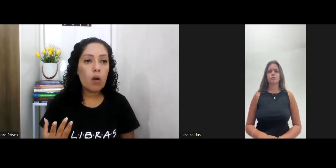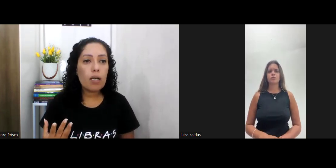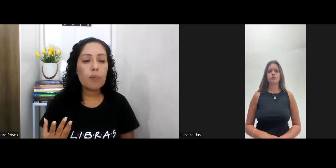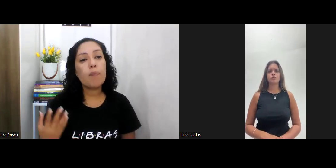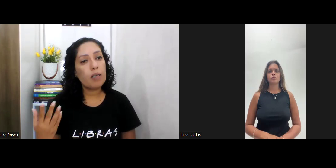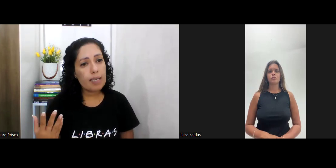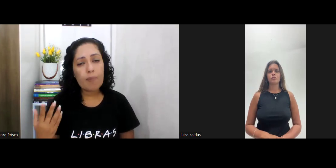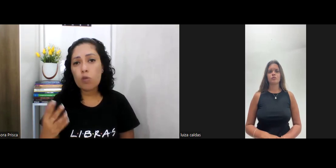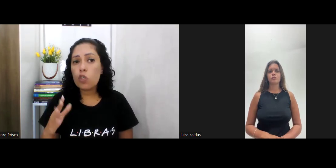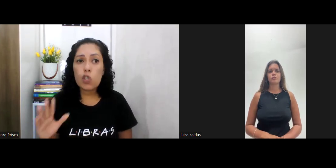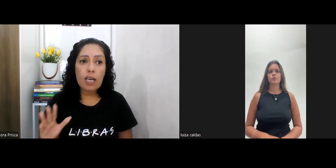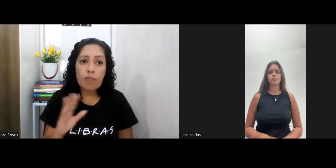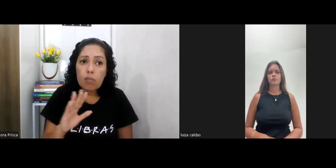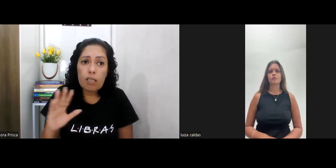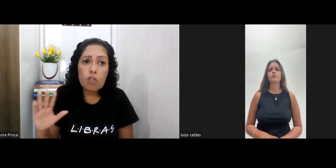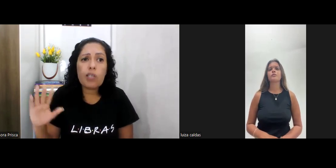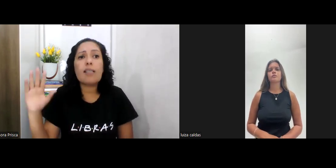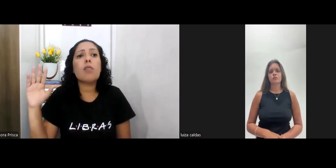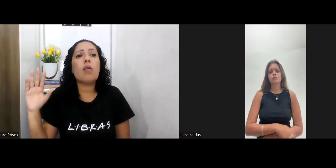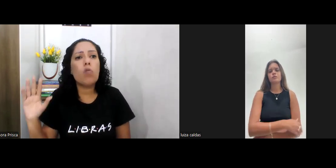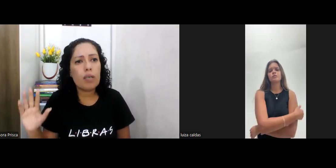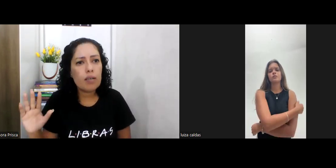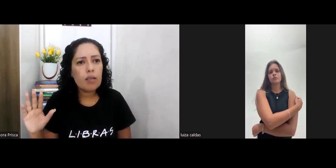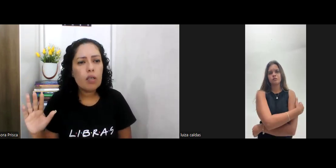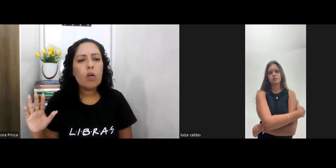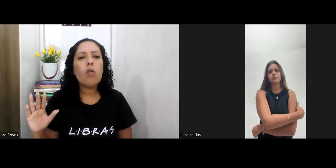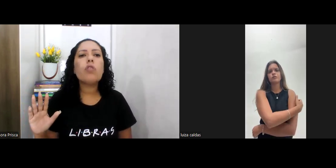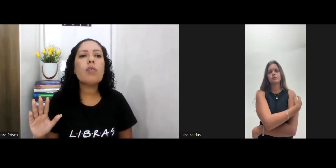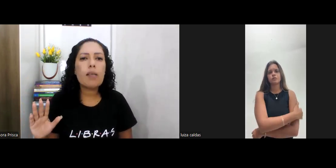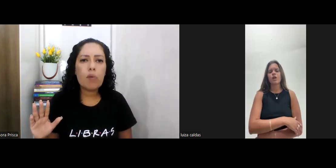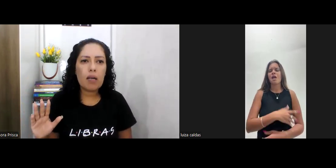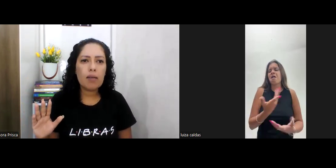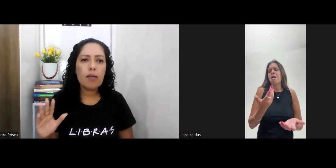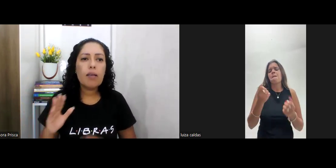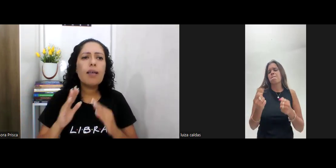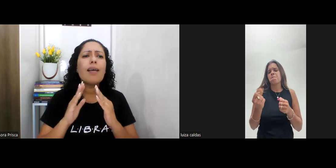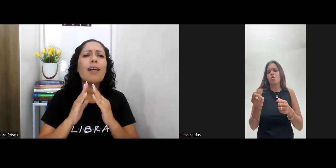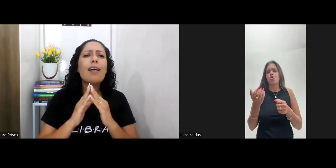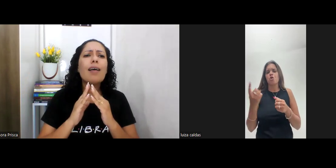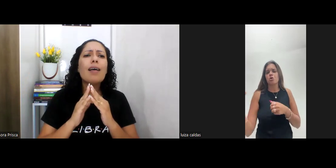Onde você mora? Porque pode ser, a pessoa chega, não tem identificação nenhuma. Onde você mora?